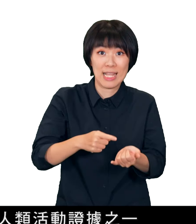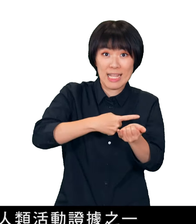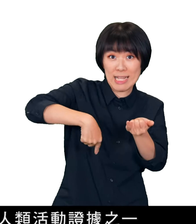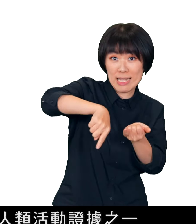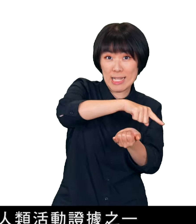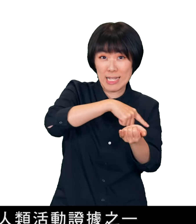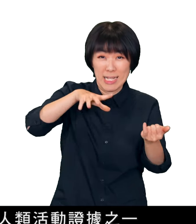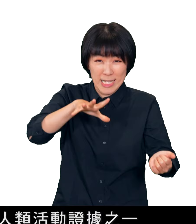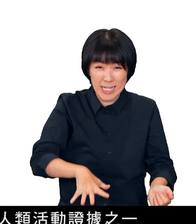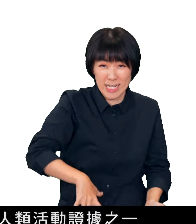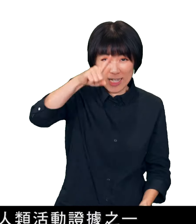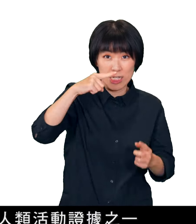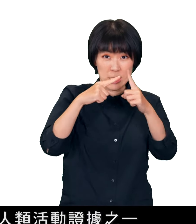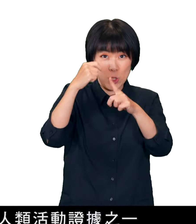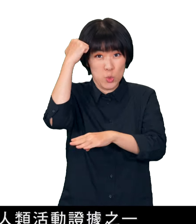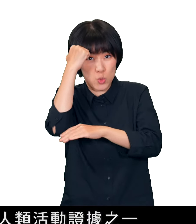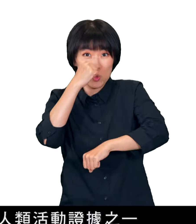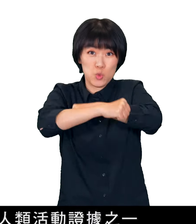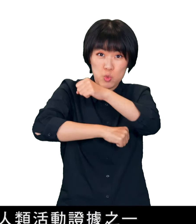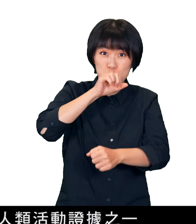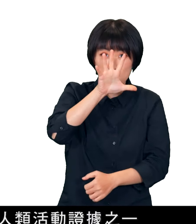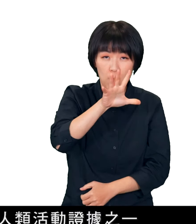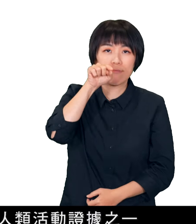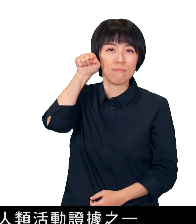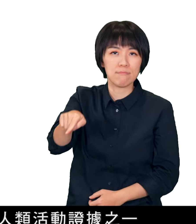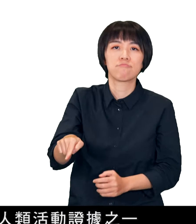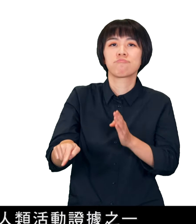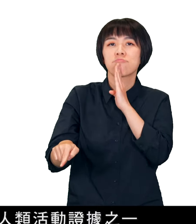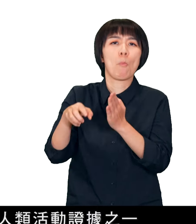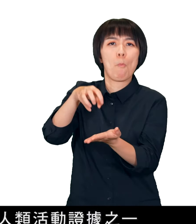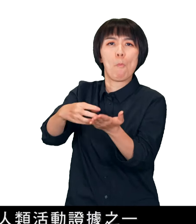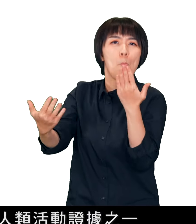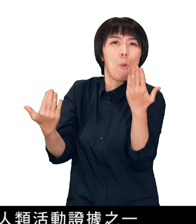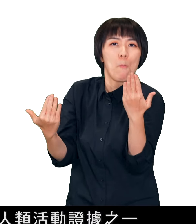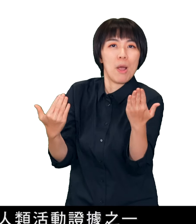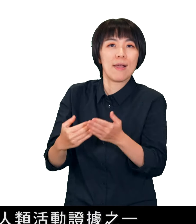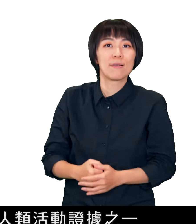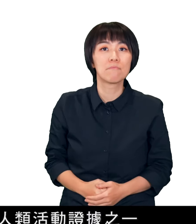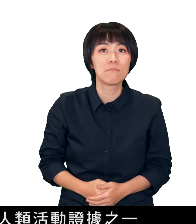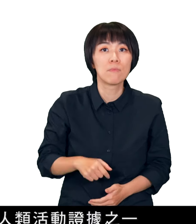它是岛上最早的人类活动证据之一。